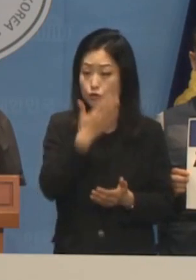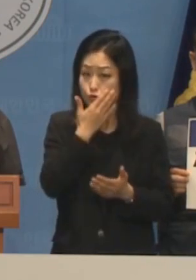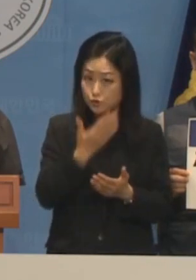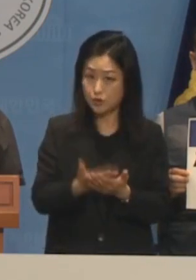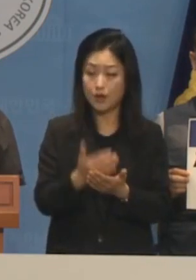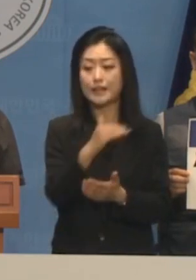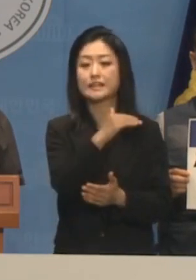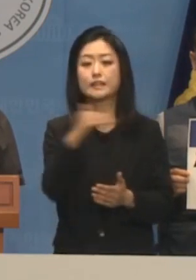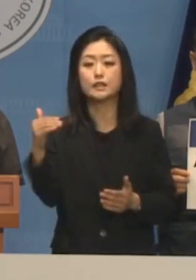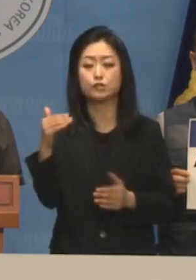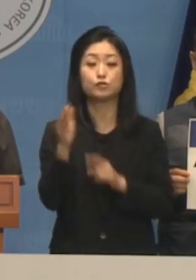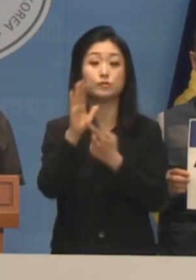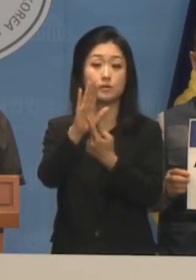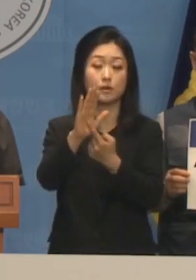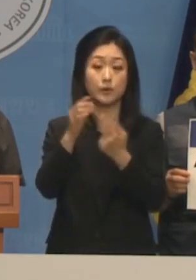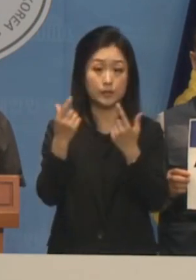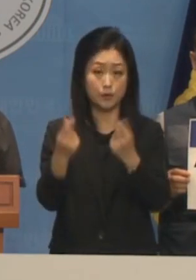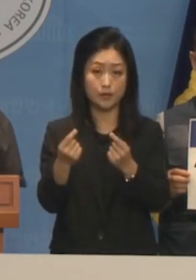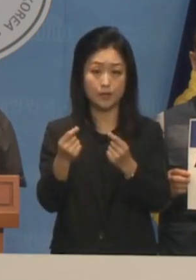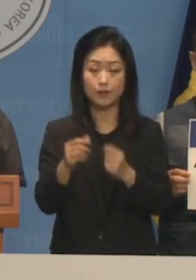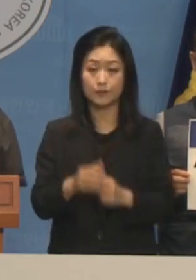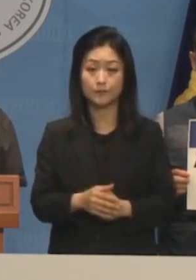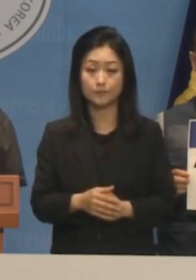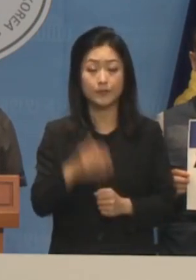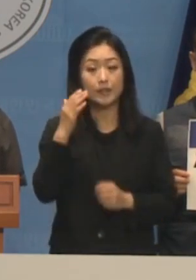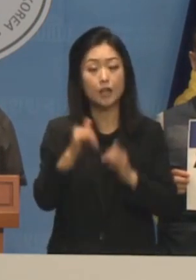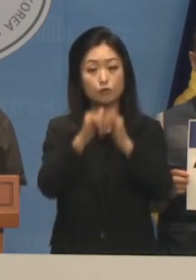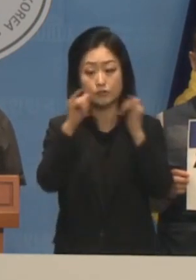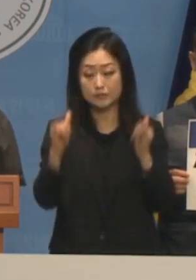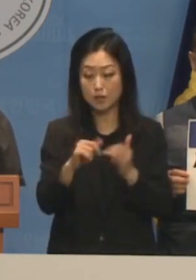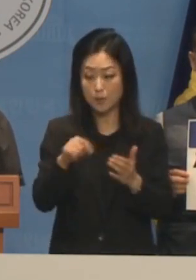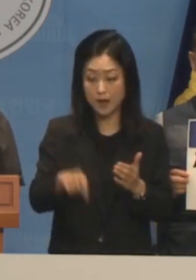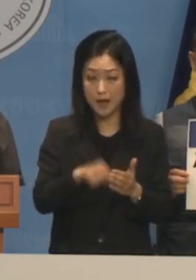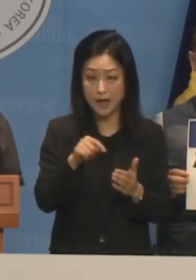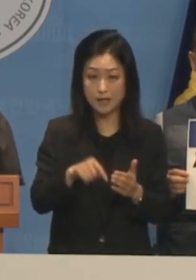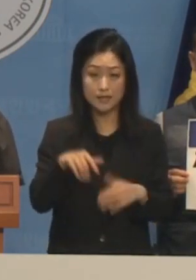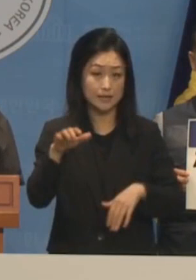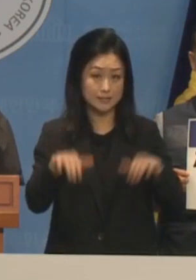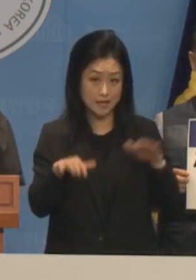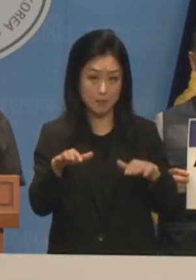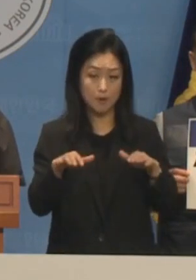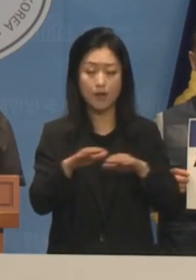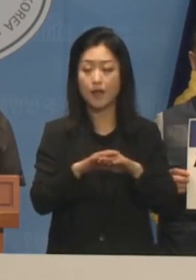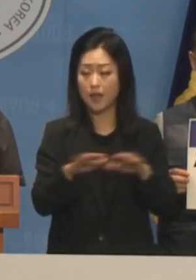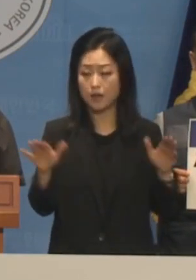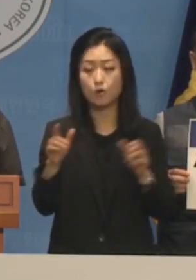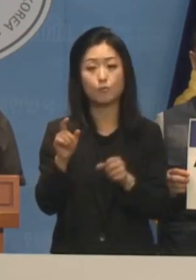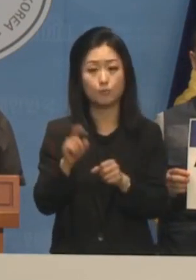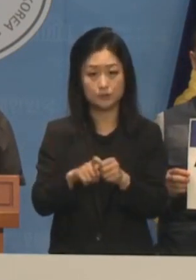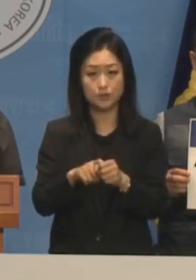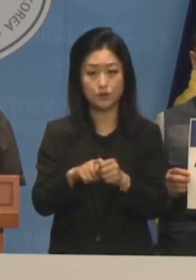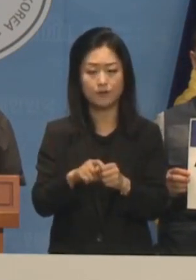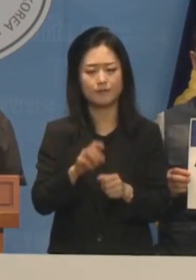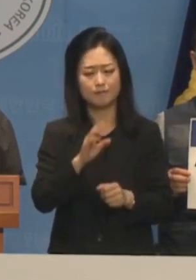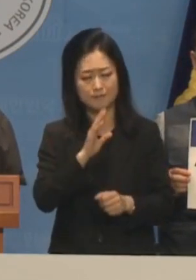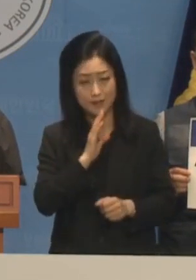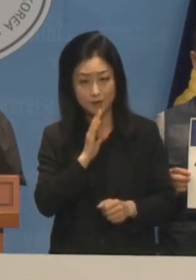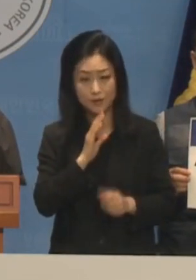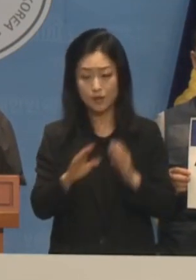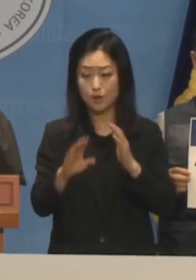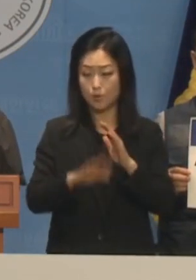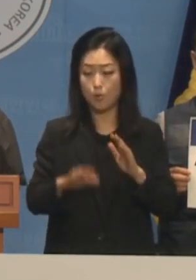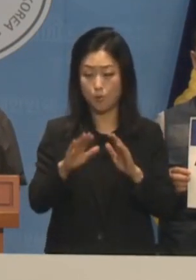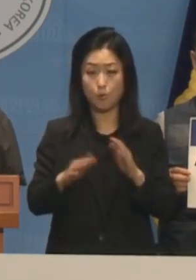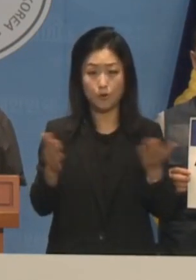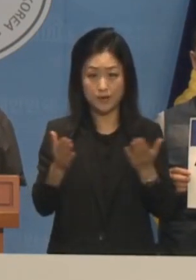하나의 기준으로 작용합니다. 따라서 우리 사회의 고질적인 불평등과 차별을 해소하기 위해서는 당연히